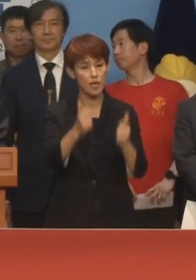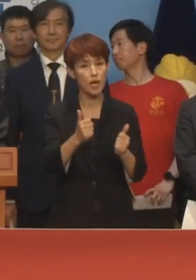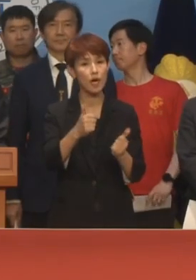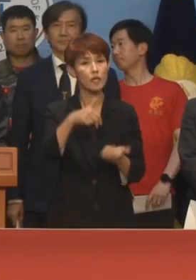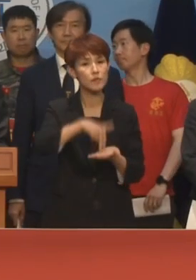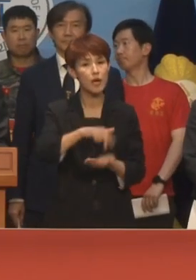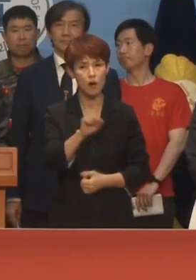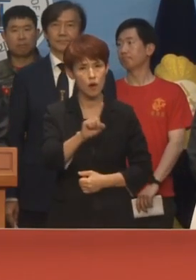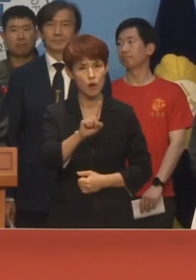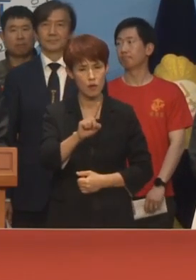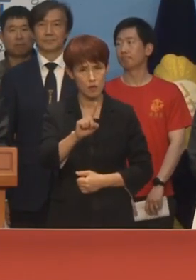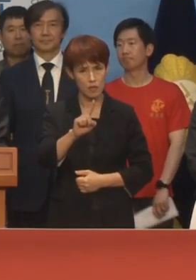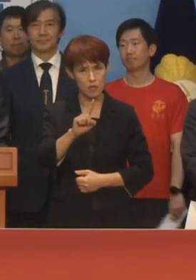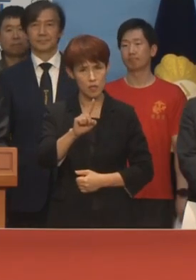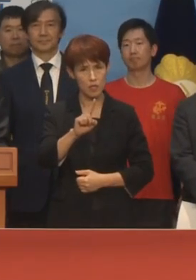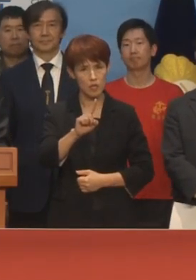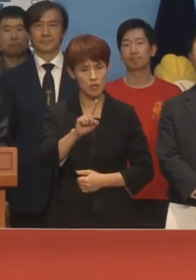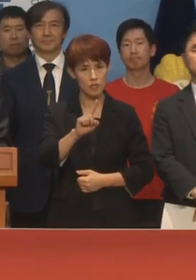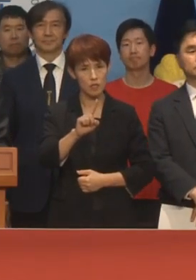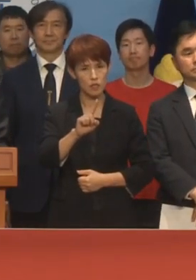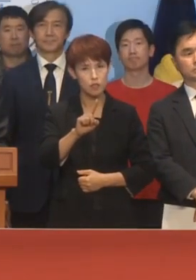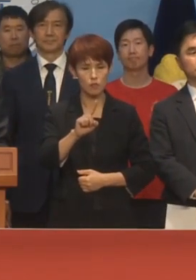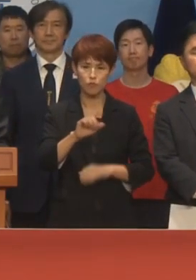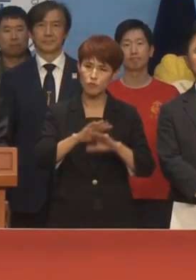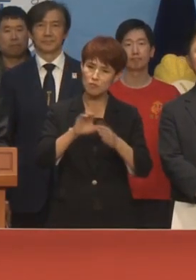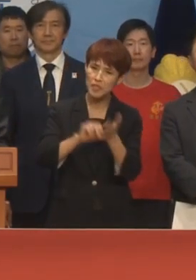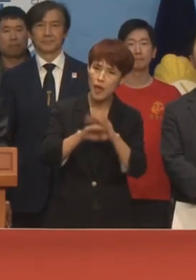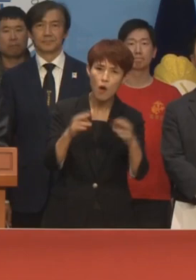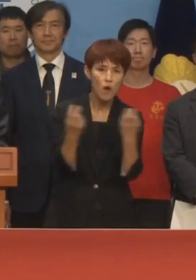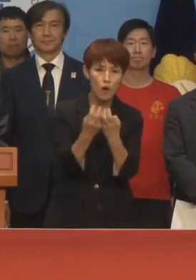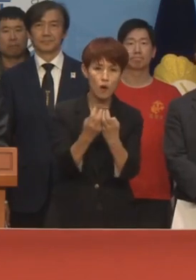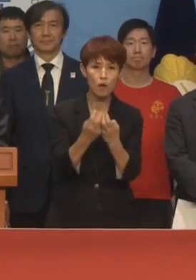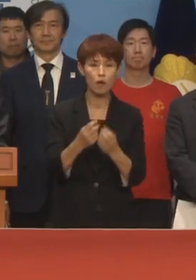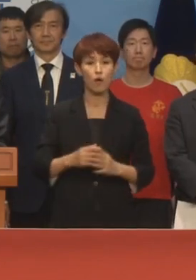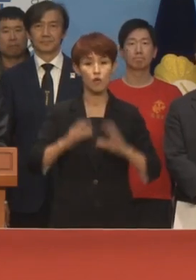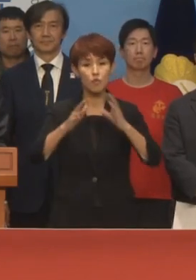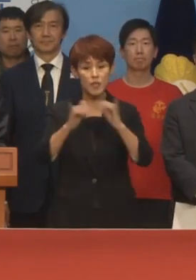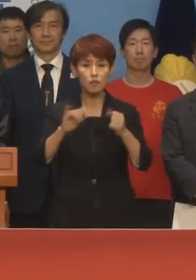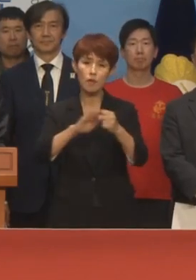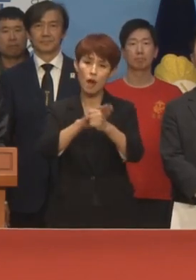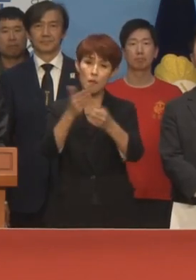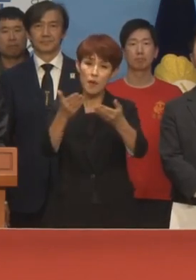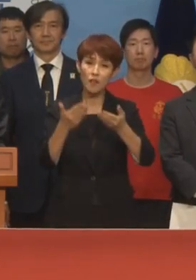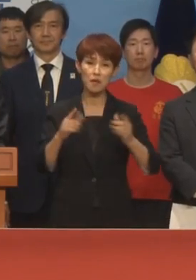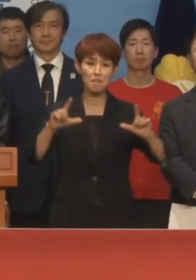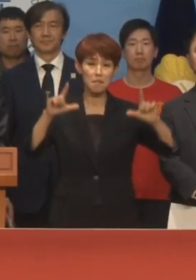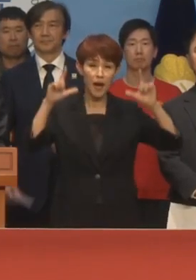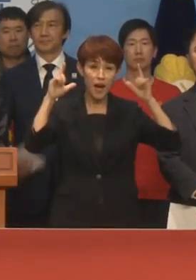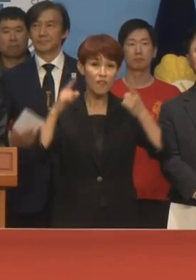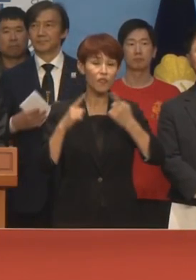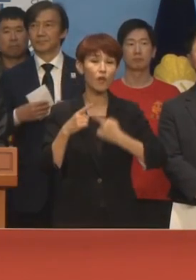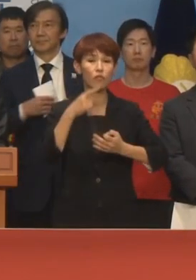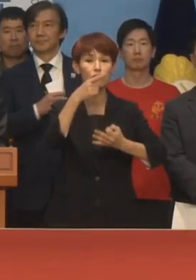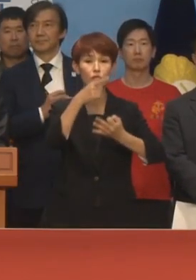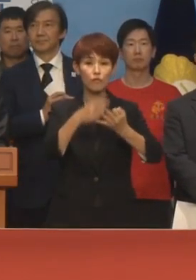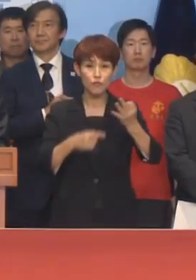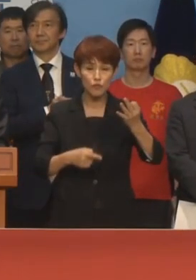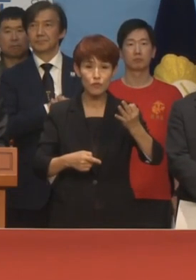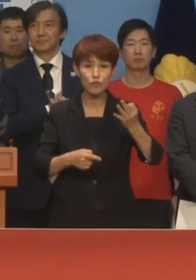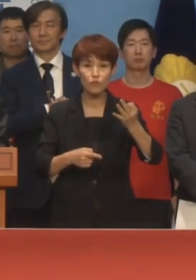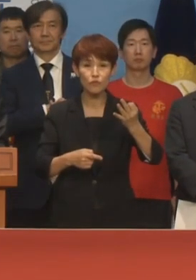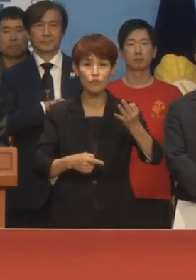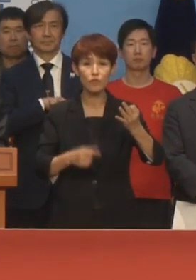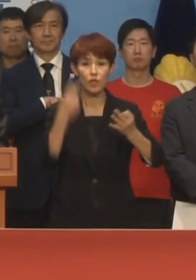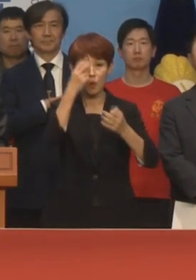윤석열이라면은 이 사건을 어떻게 바라보시겠습니까? 평소에 국민들에게 사랑받았던 스타 검사 윤석열 시절의 그 모습을